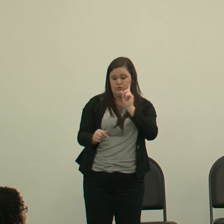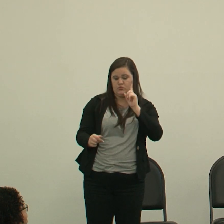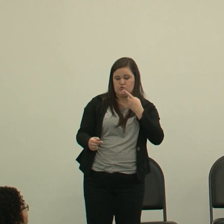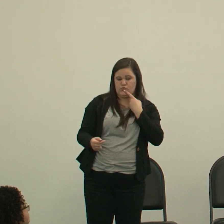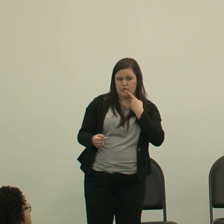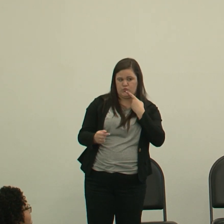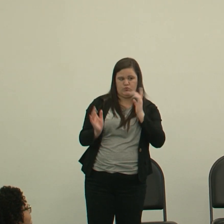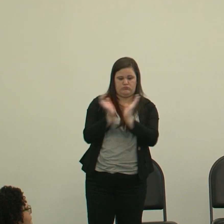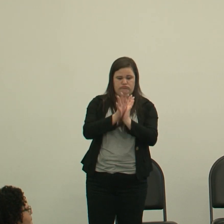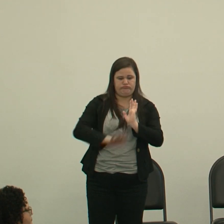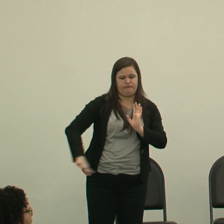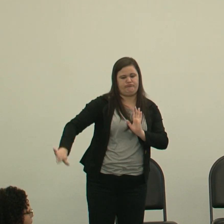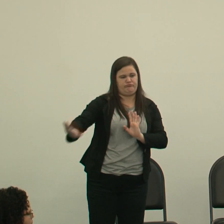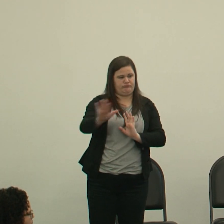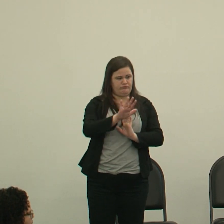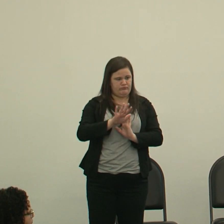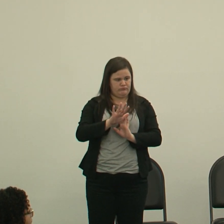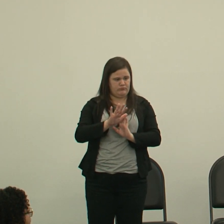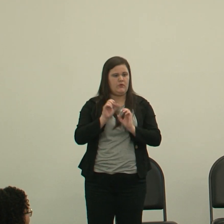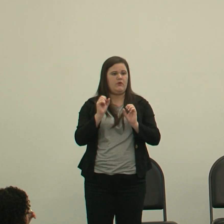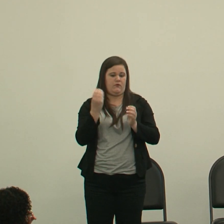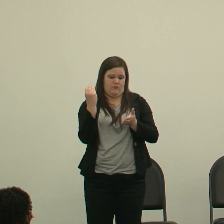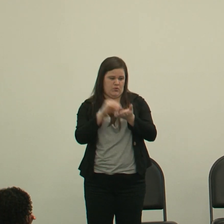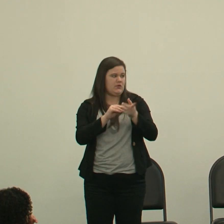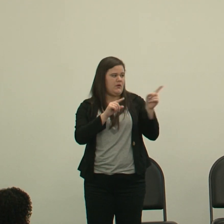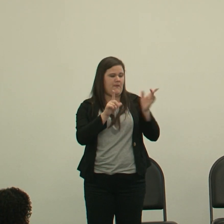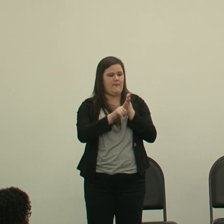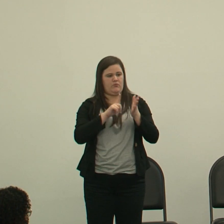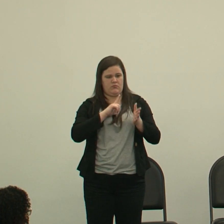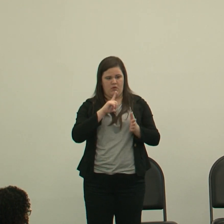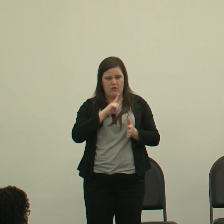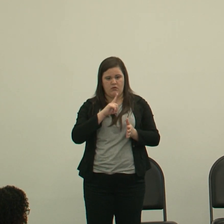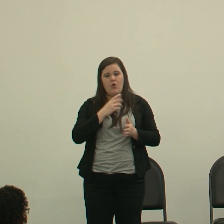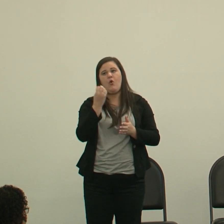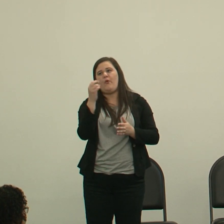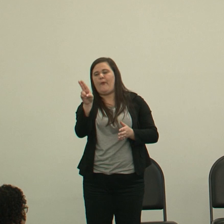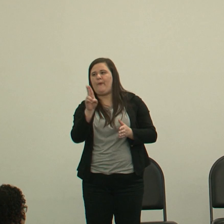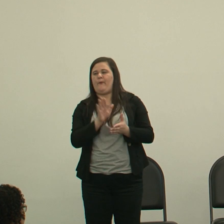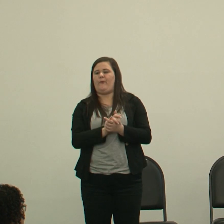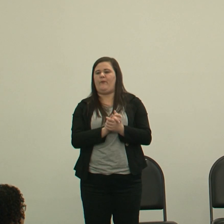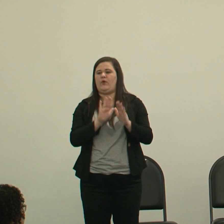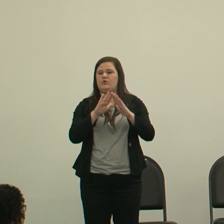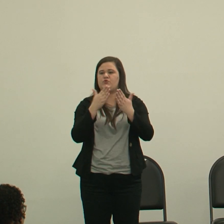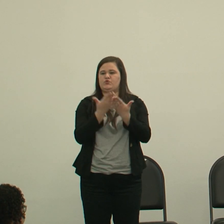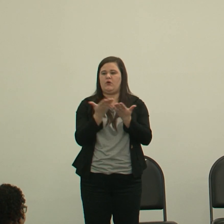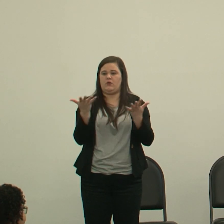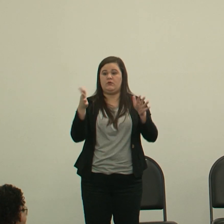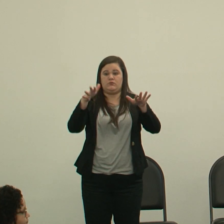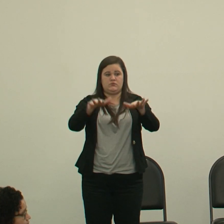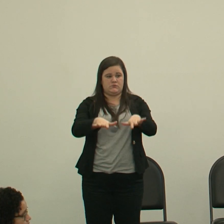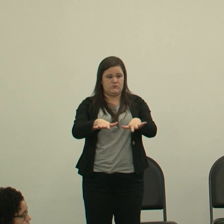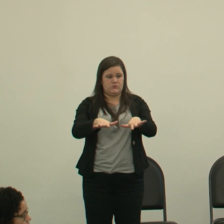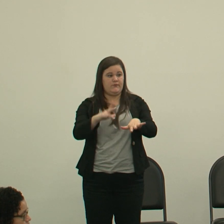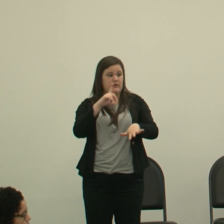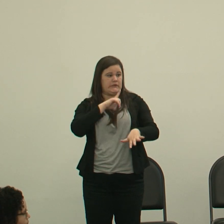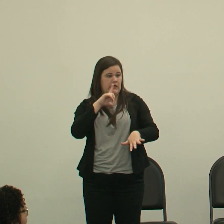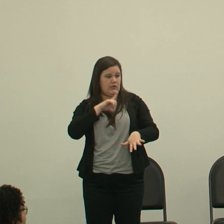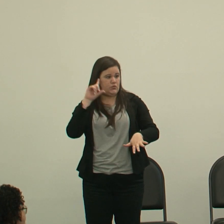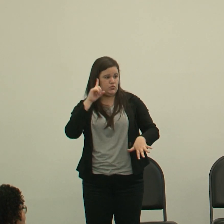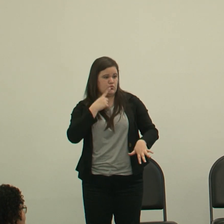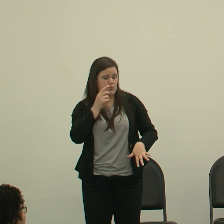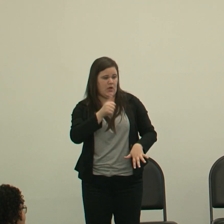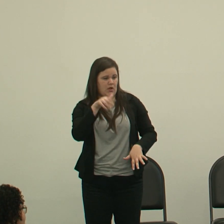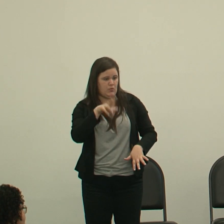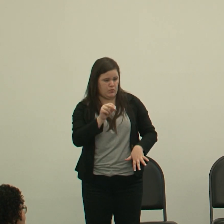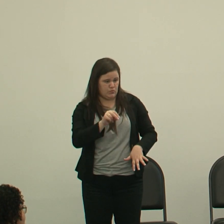nosso alunado é só aluno surdo, vai vir isso escrito. Ou uma escola inclusiva com alunos surdos, ou